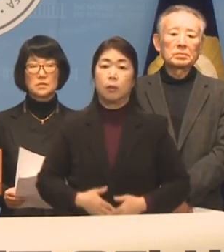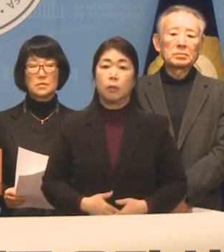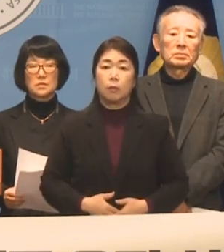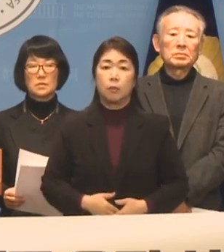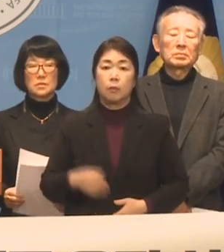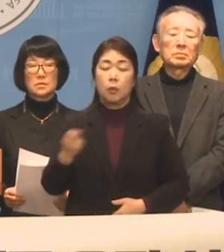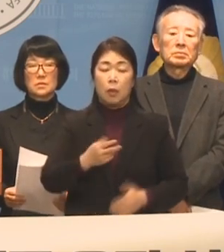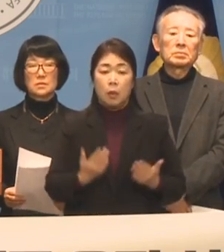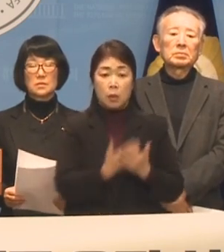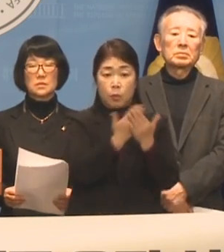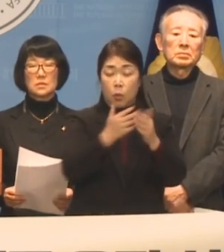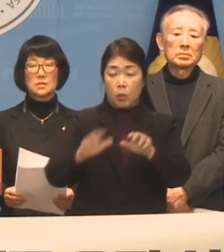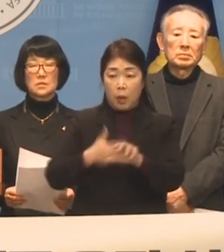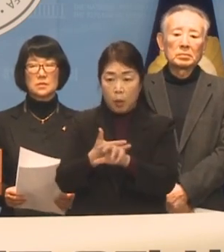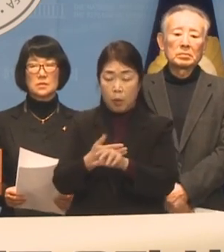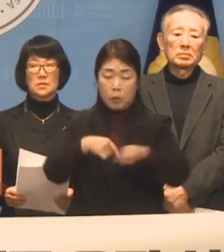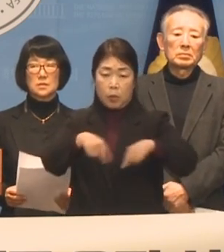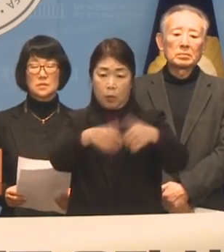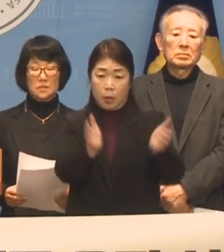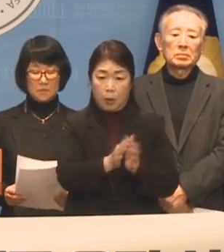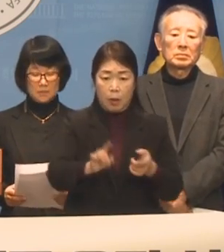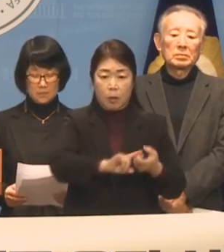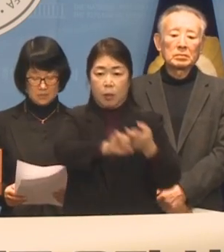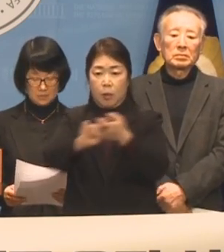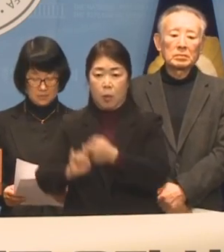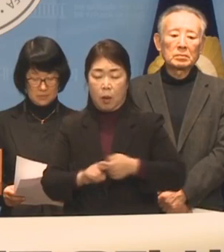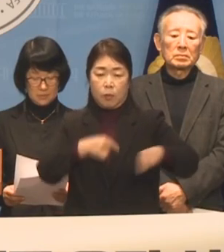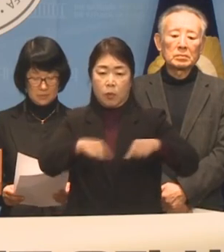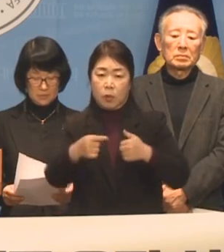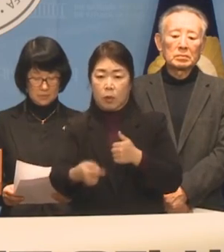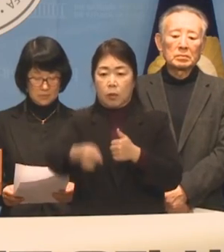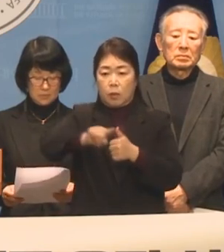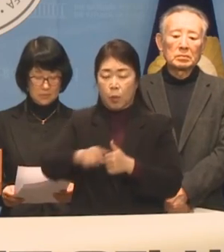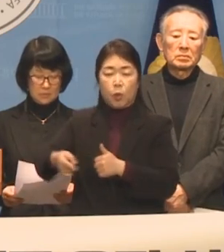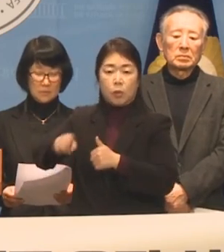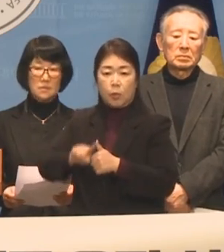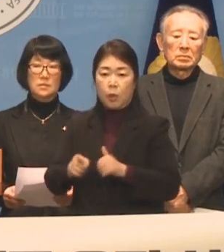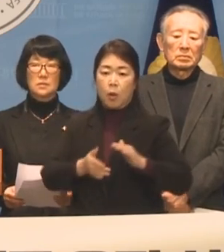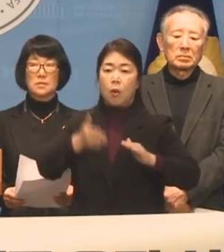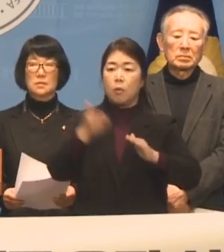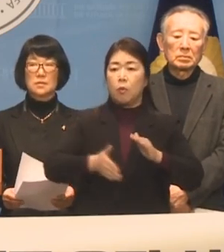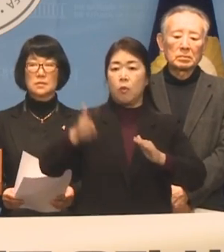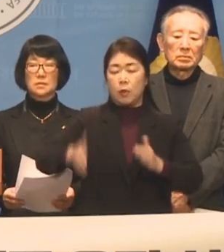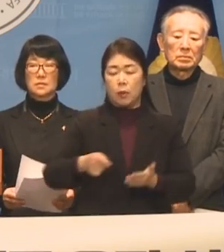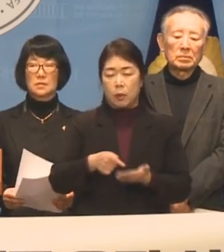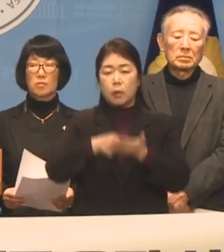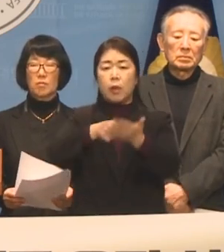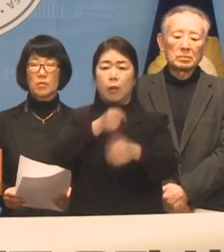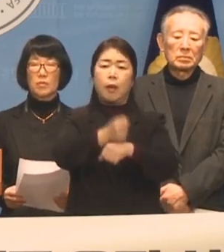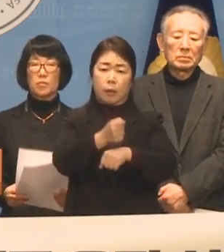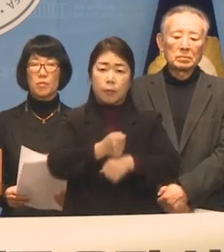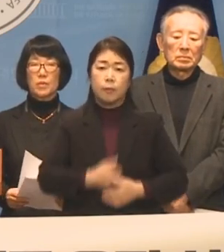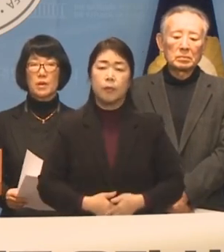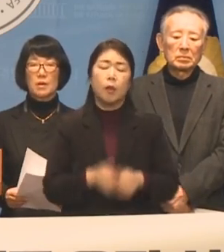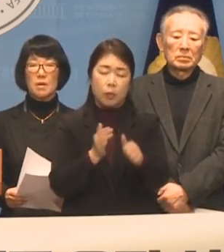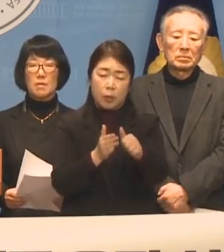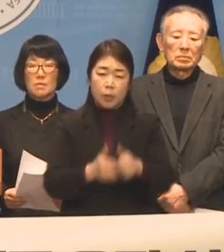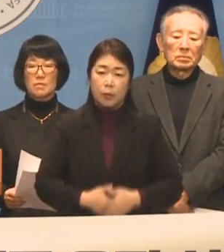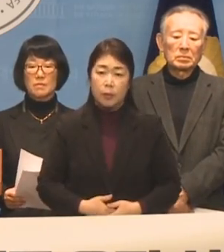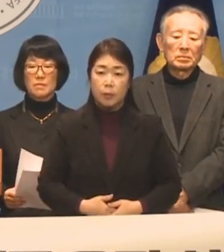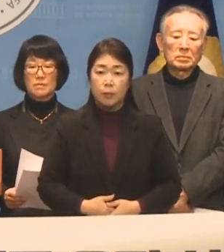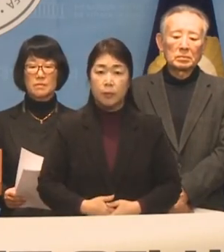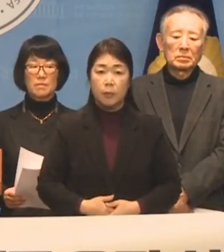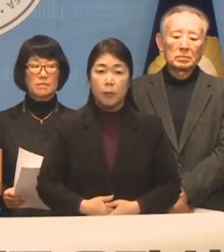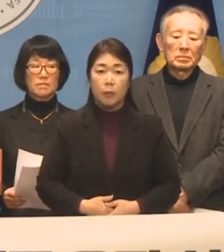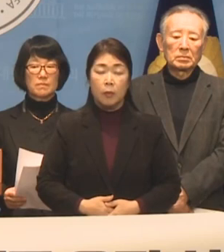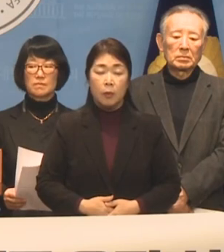진보개혁 정당들에게 연합 정치에 참여할 것을 공개로 제안하는, 자꾸만 서로